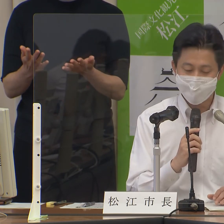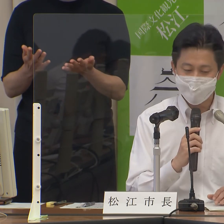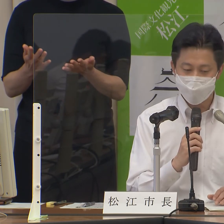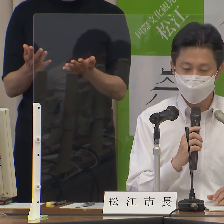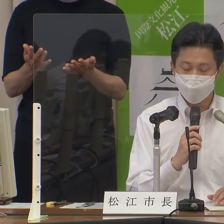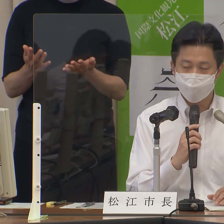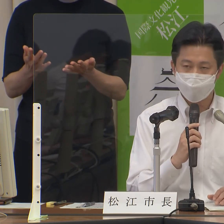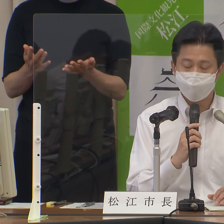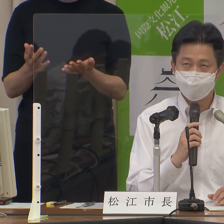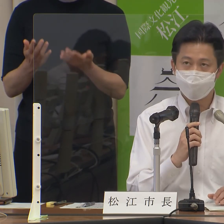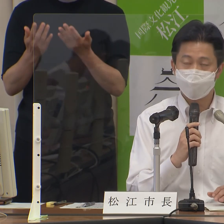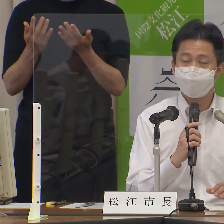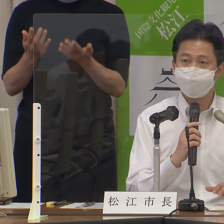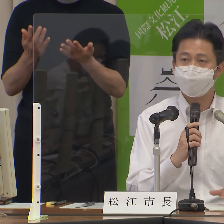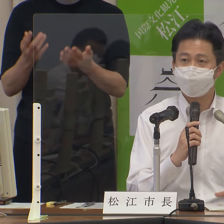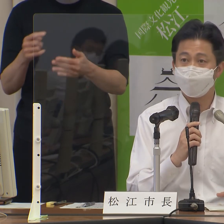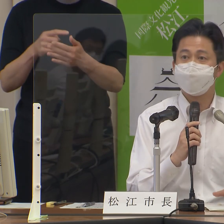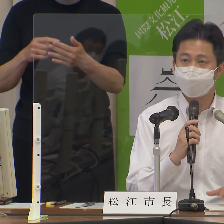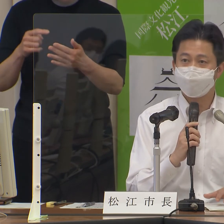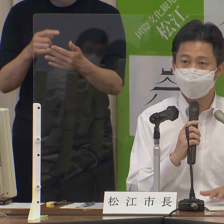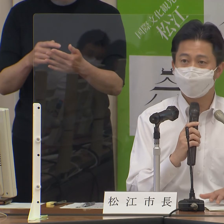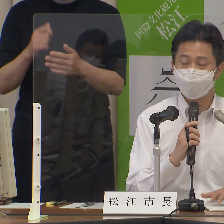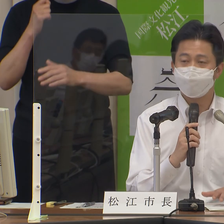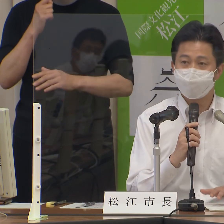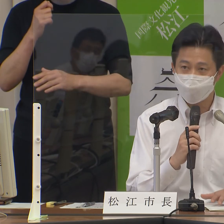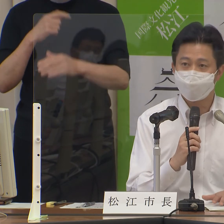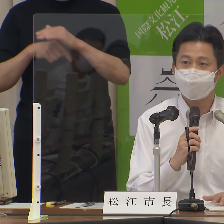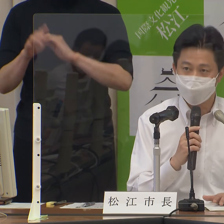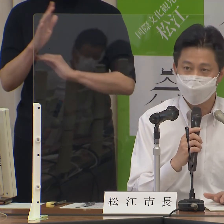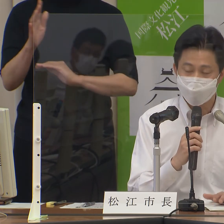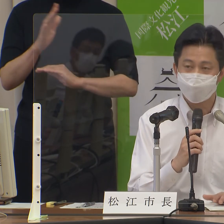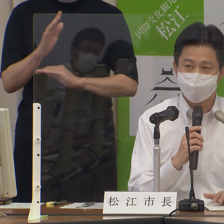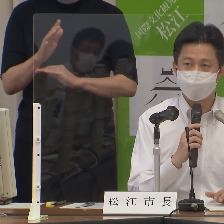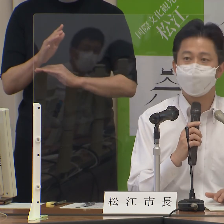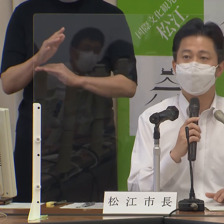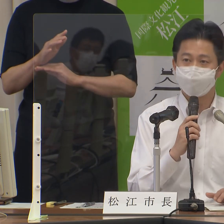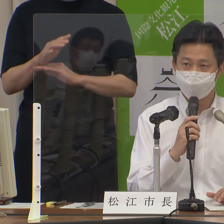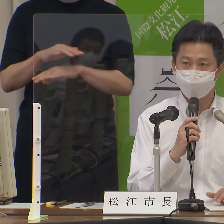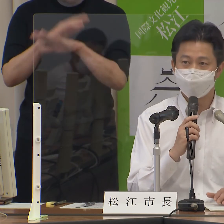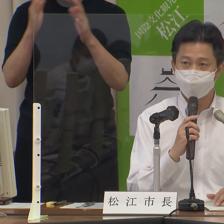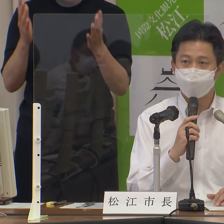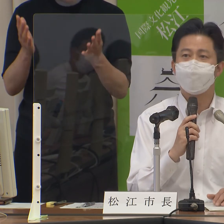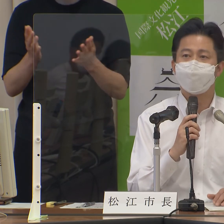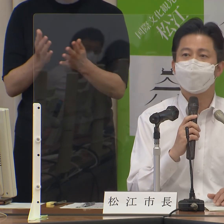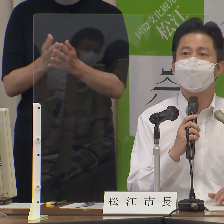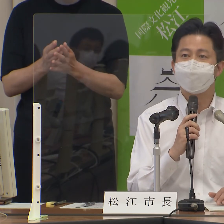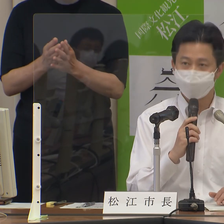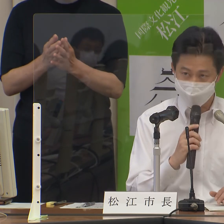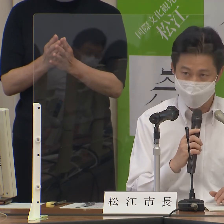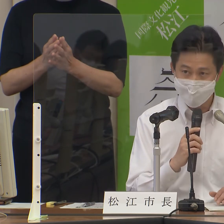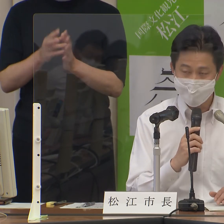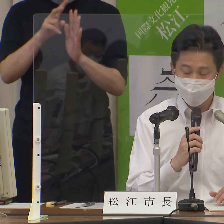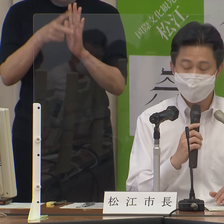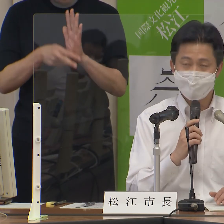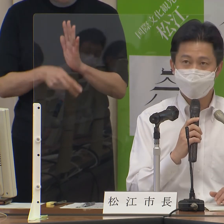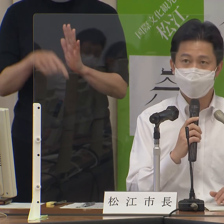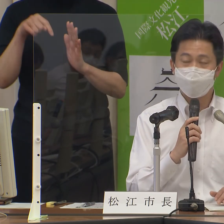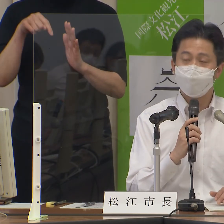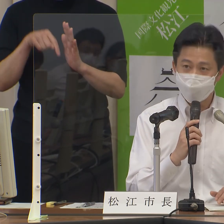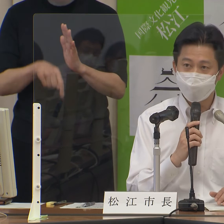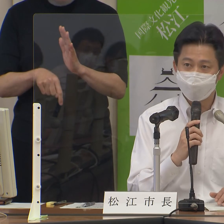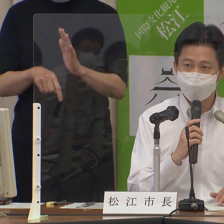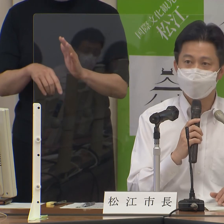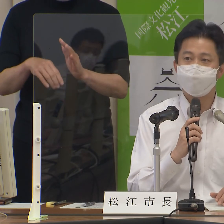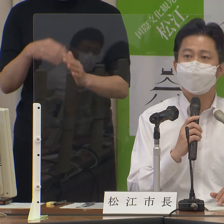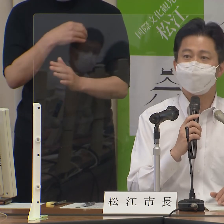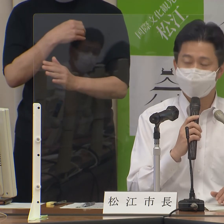、これは、現在のですね教育プログラムの中で何とか吸収していくということを基本に考えています。で、今